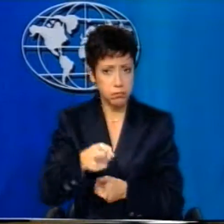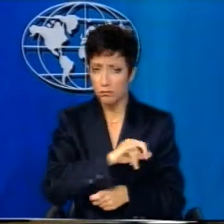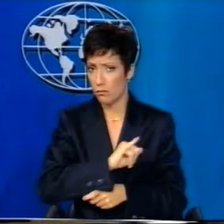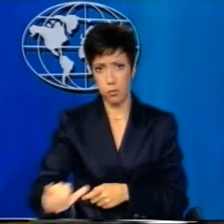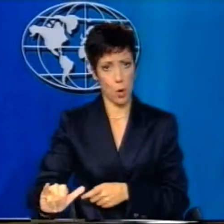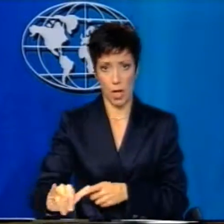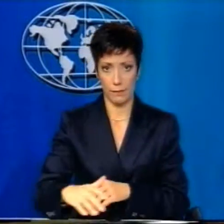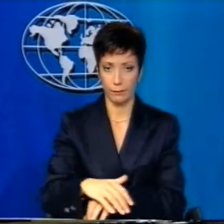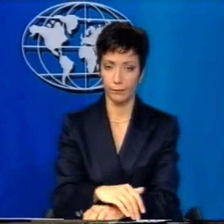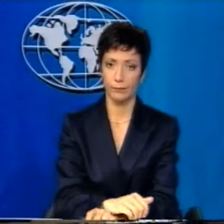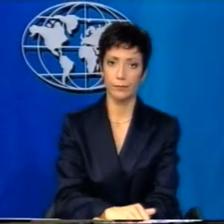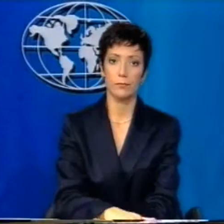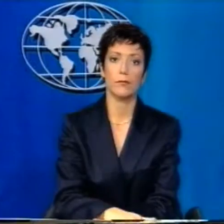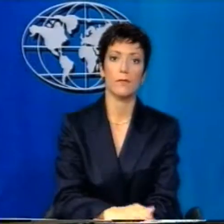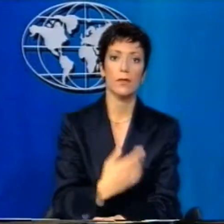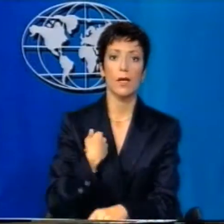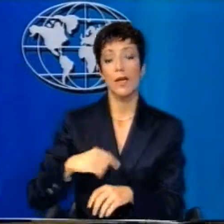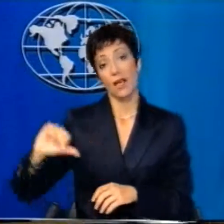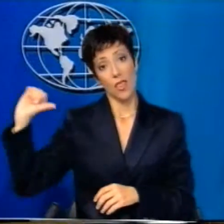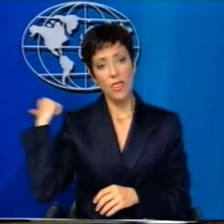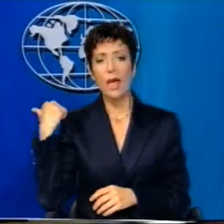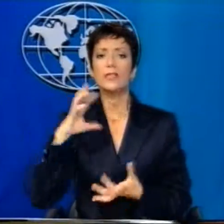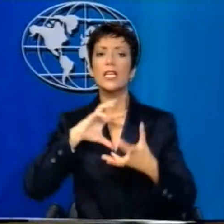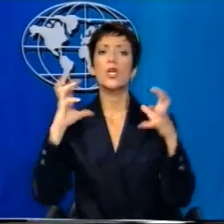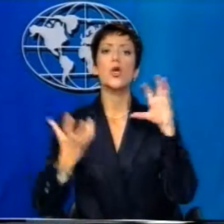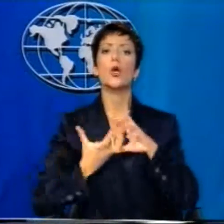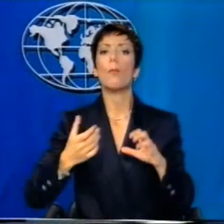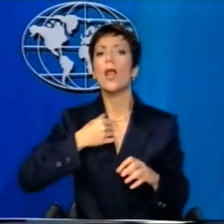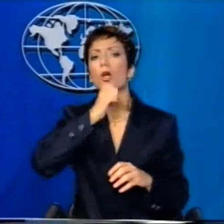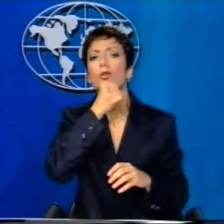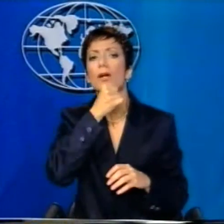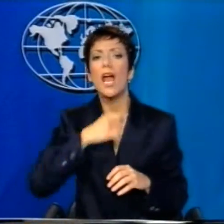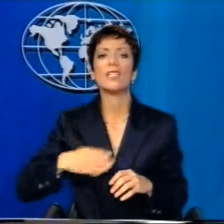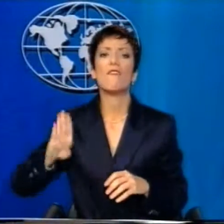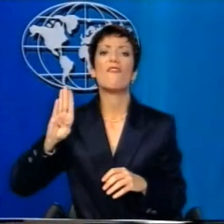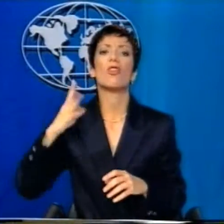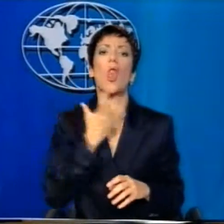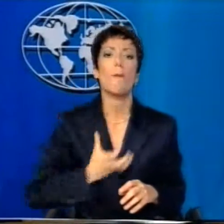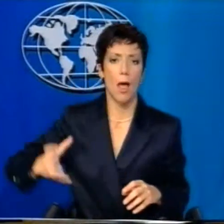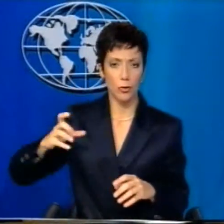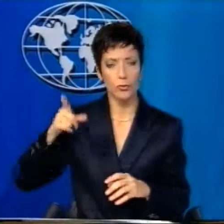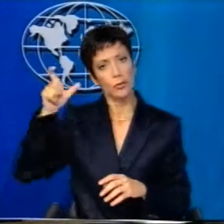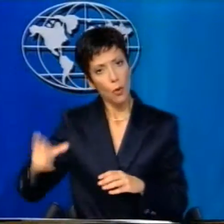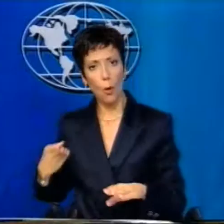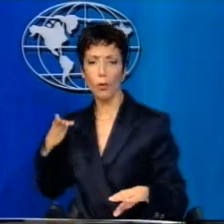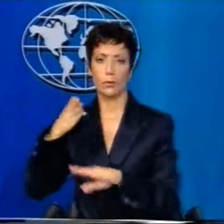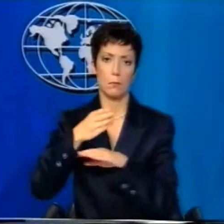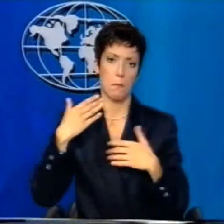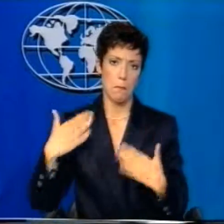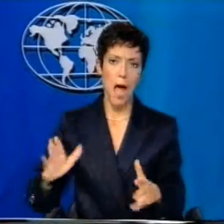Συγκινητική ήταν η υποδοχή που επεφύλαξαν χιλιάδες κάτοικοι της Θεσσαλονίκης στον Οικουμενικό Πατριάρχη Βαρθολομαίο, ο οποίος